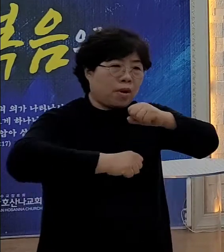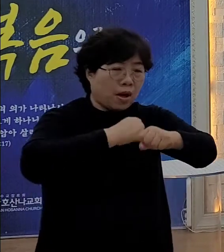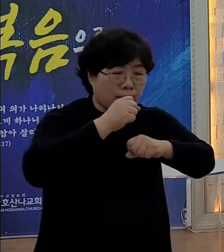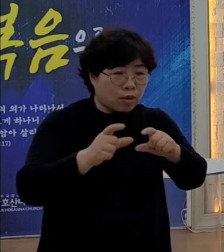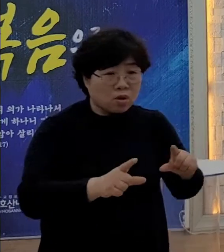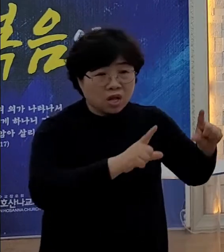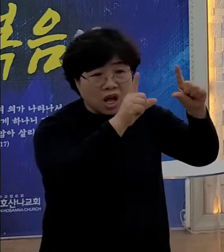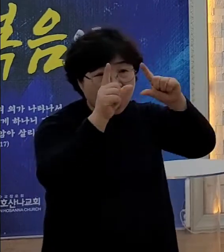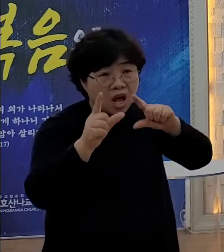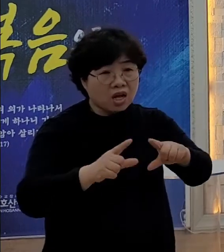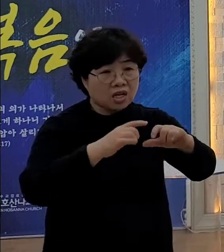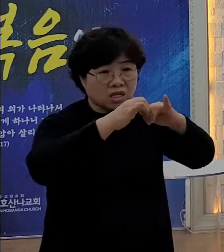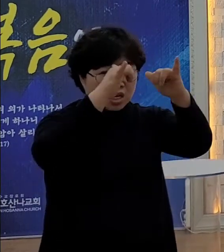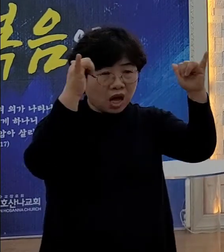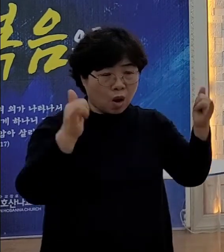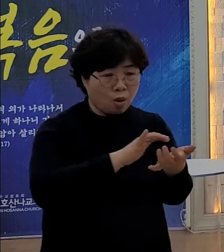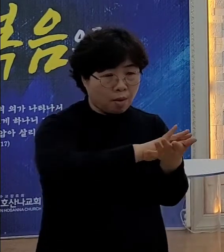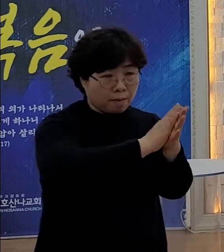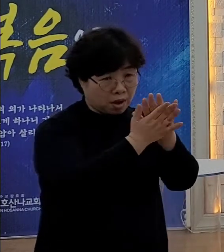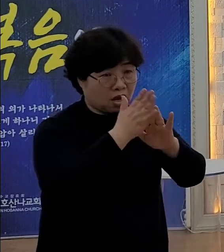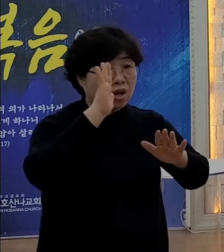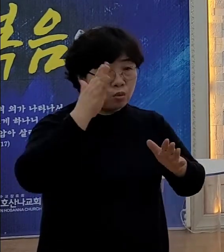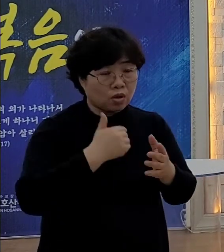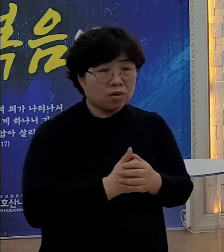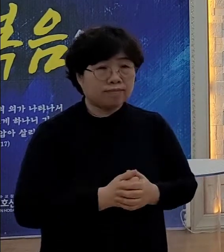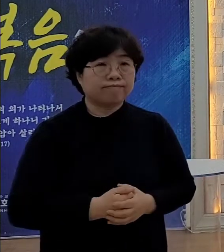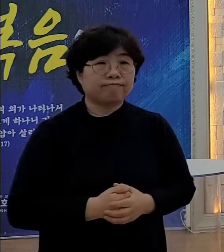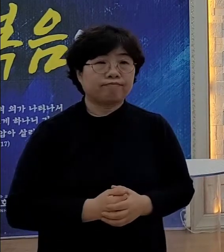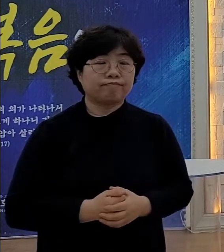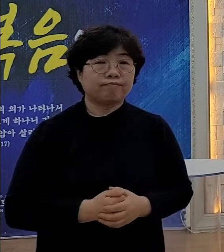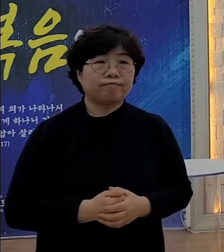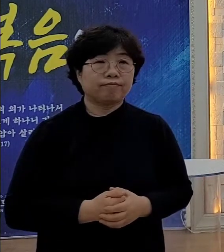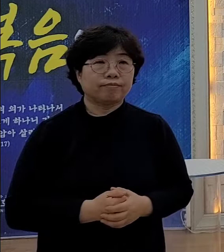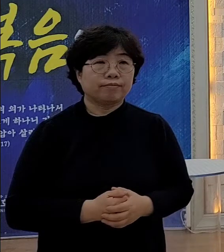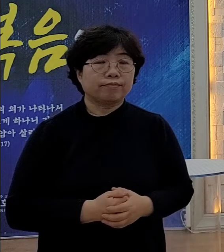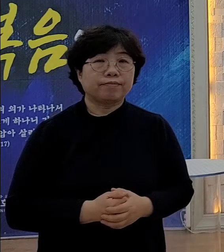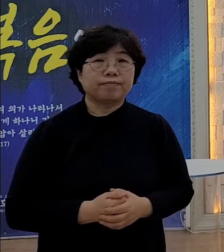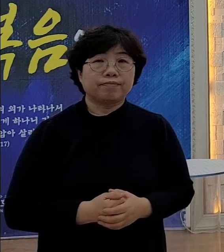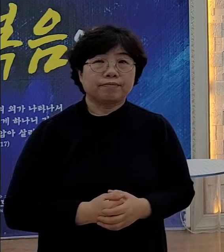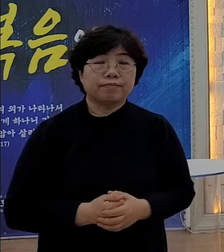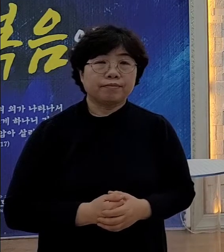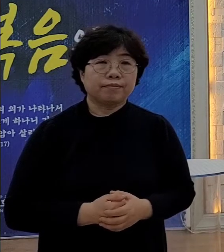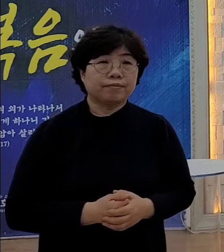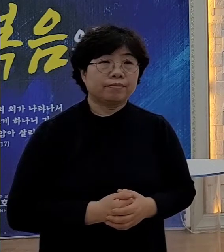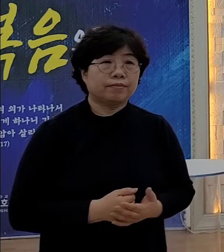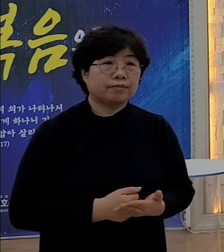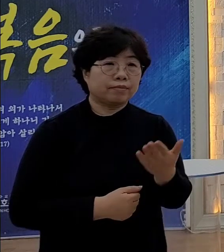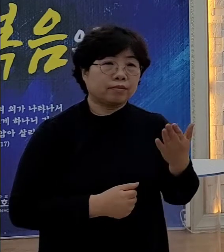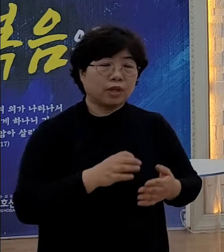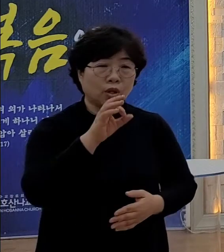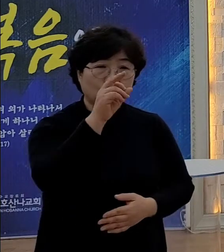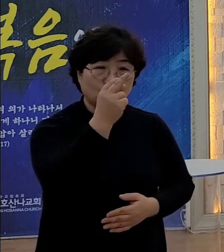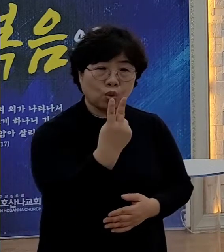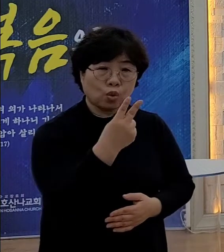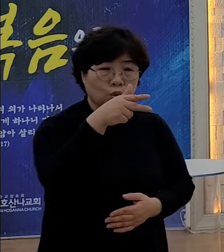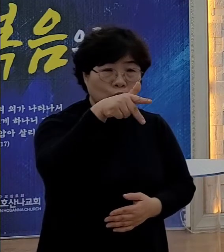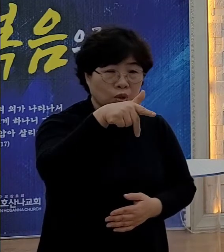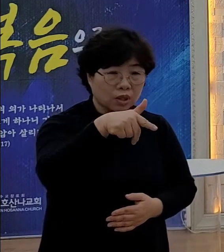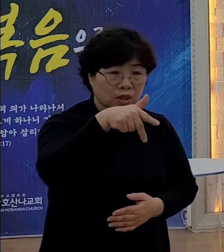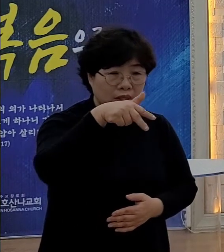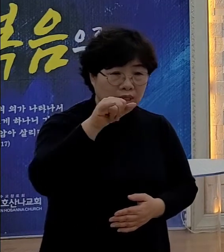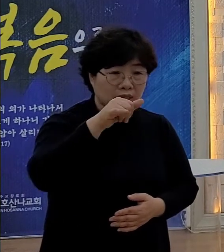사회로 되고 말았습니다. 여러분 무엇을 말할까요? 제가 이게 요지경의 대표적인 사례라고 했지